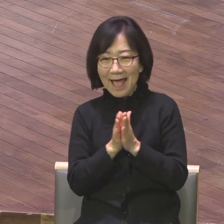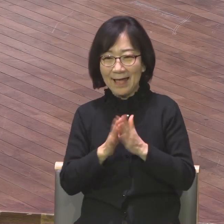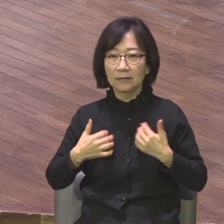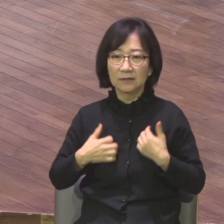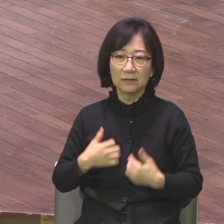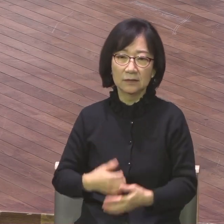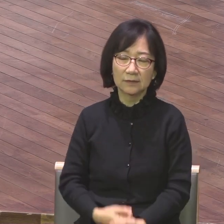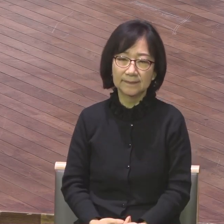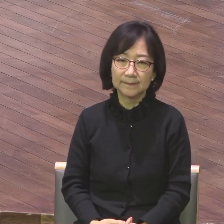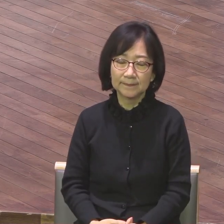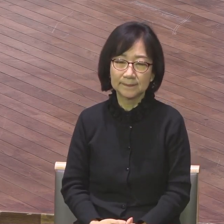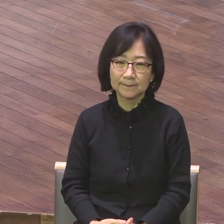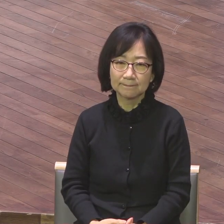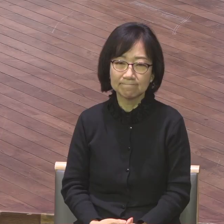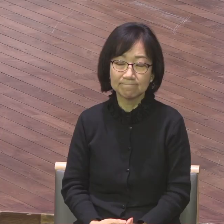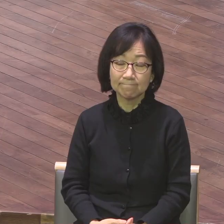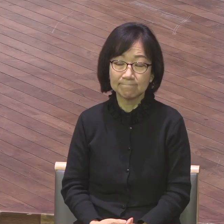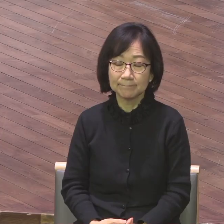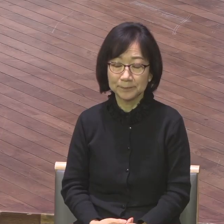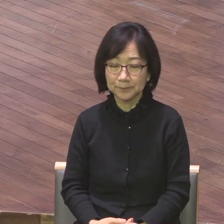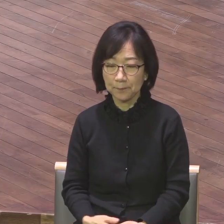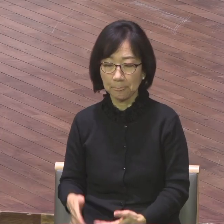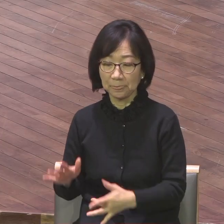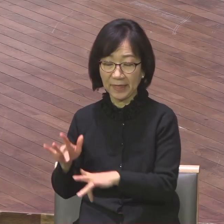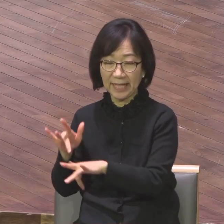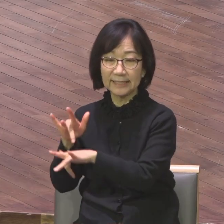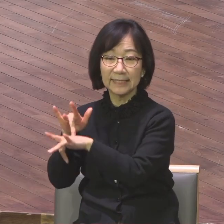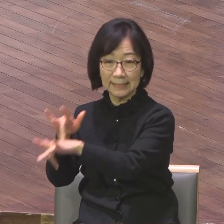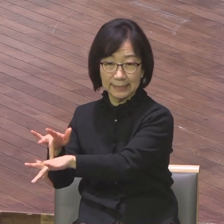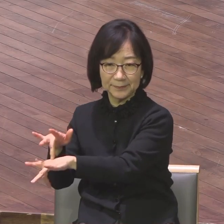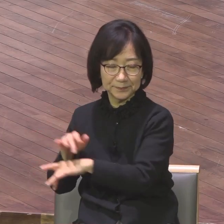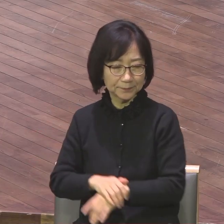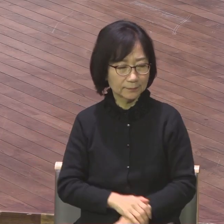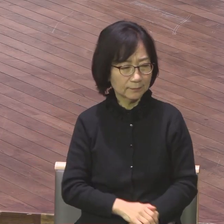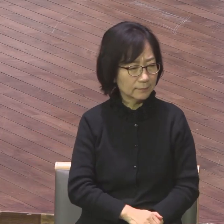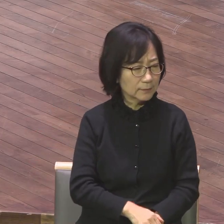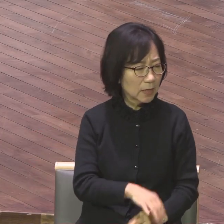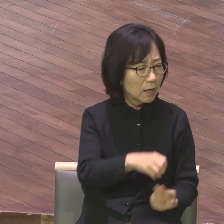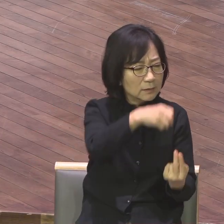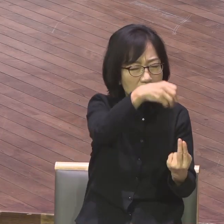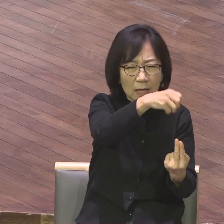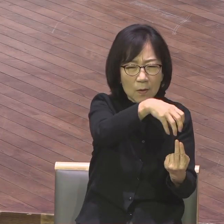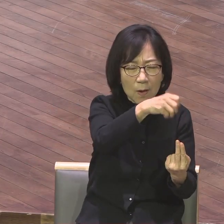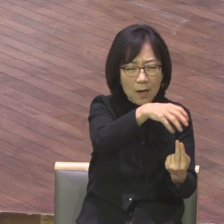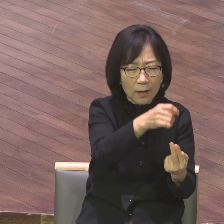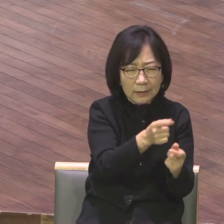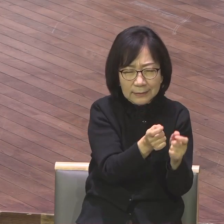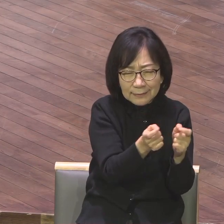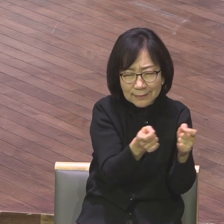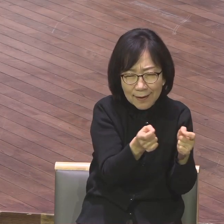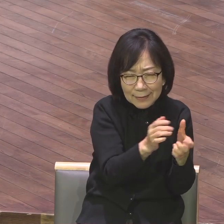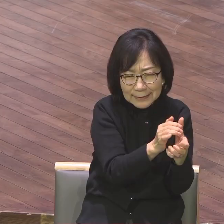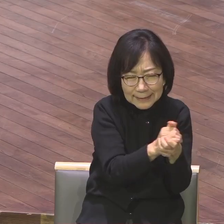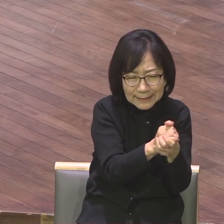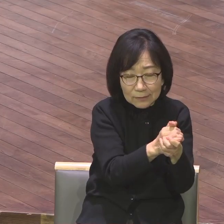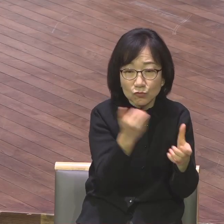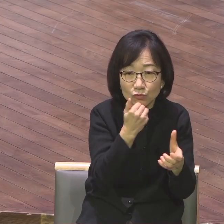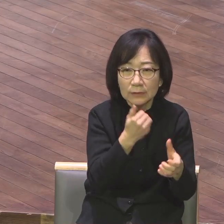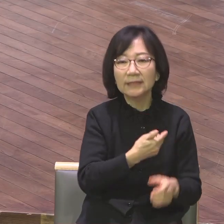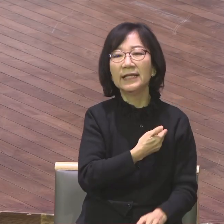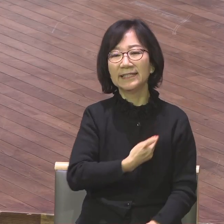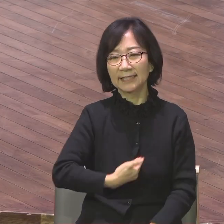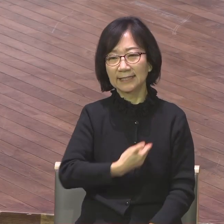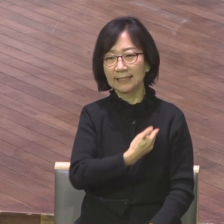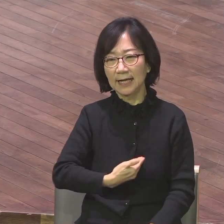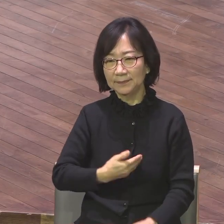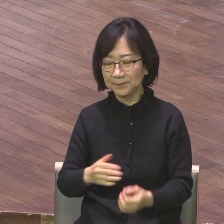이 사탄은요, 세례 요한과 가장 가까운 제자들을 통해서, 자기 제자를 통해서 자존심 건드린